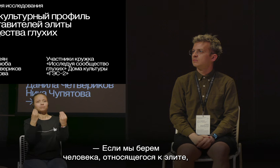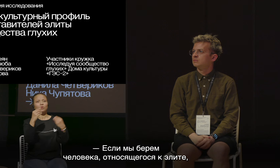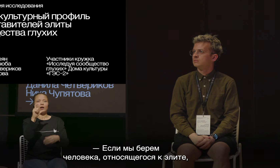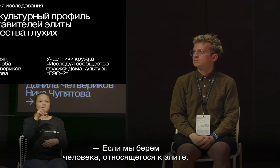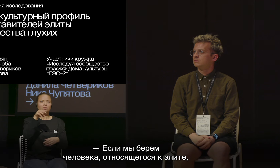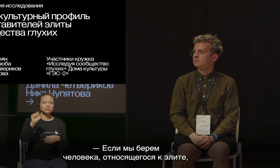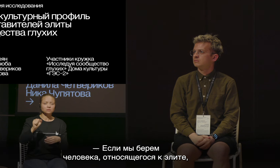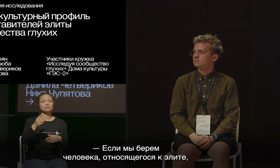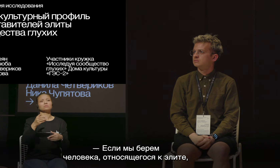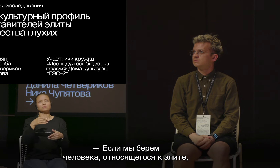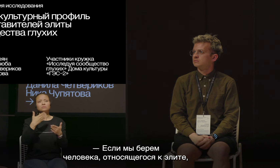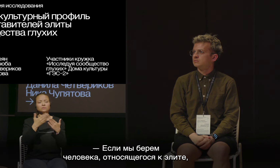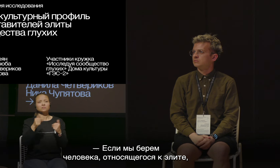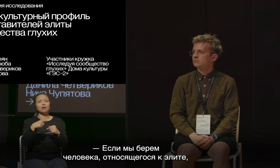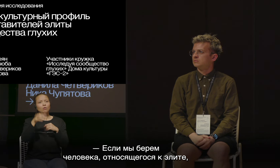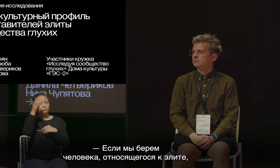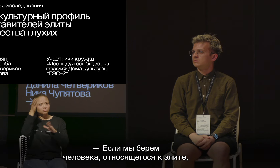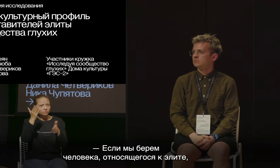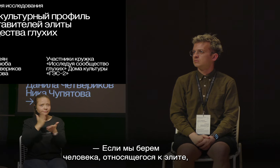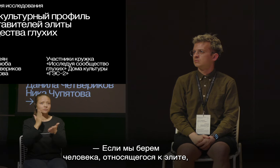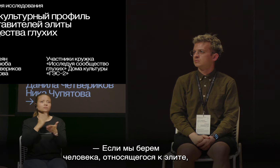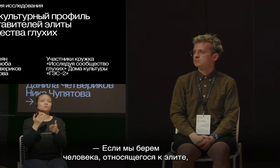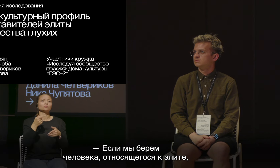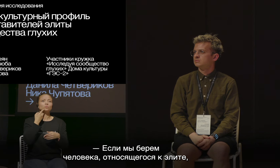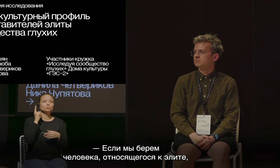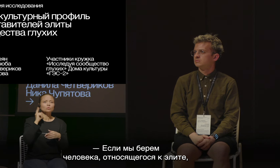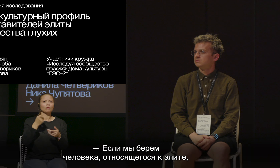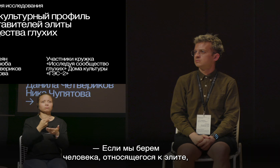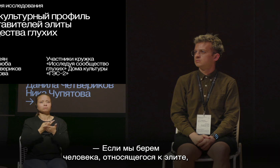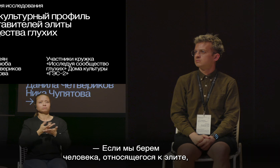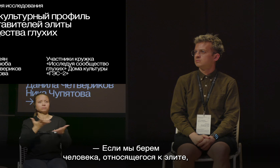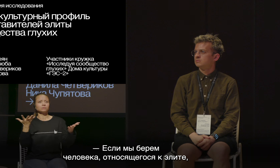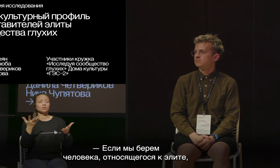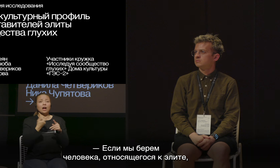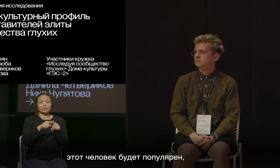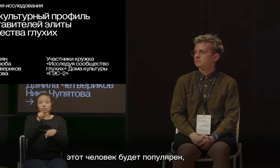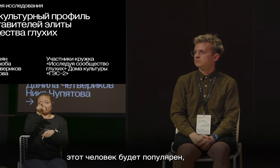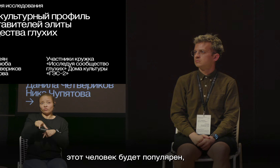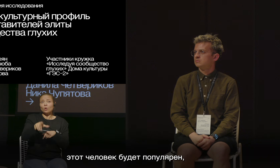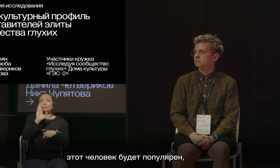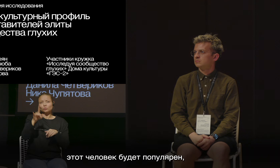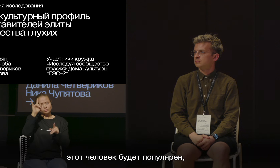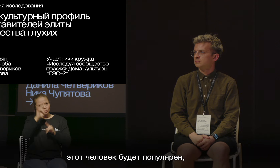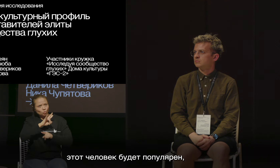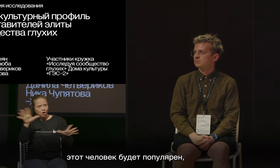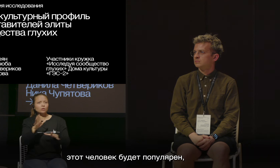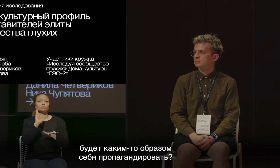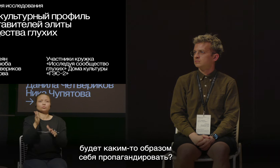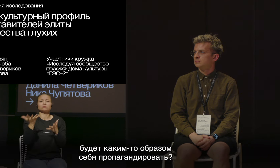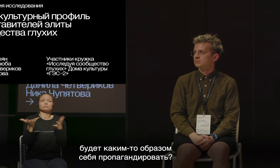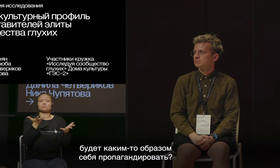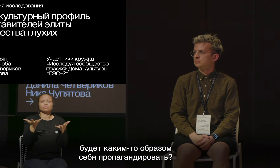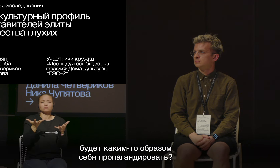Если мы берем человека, относящегося к элите, этот человек будет популярен, будет каким-то образом